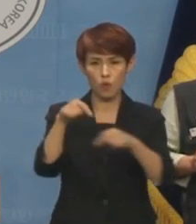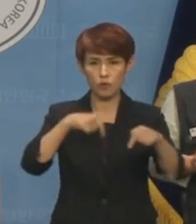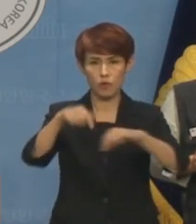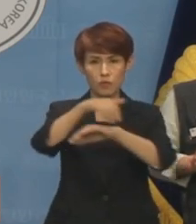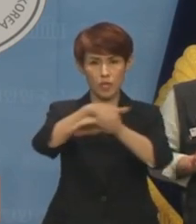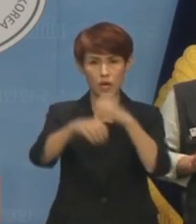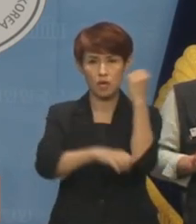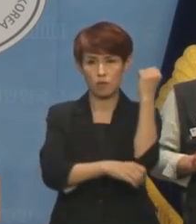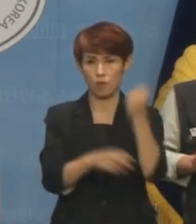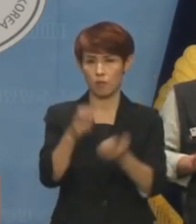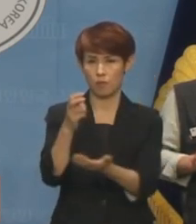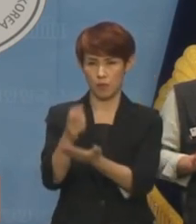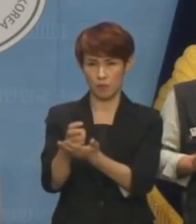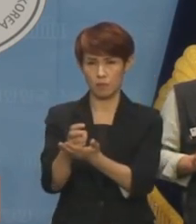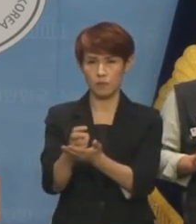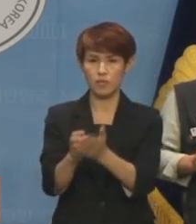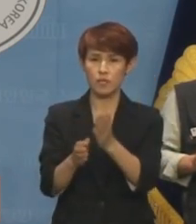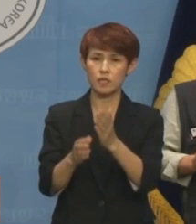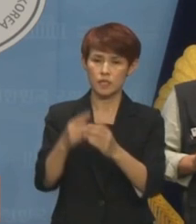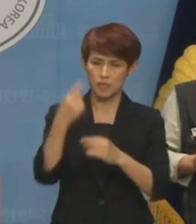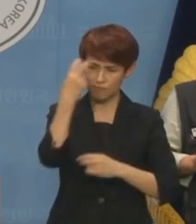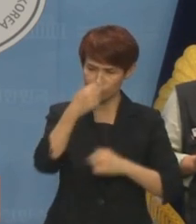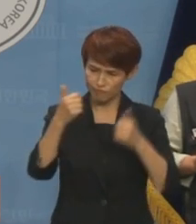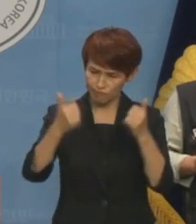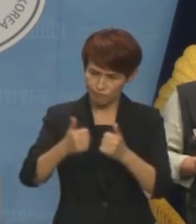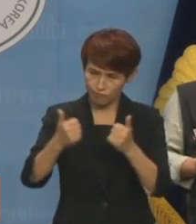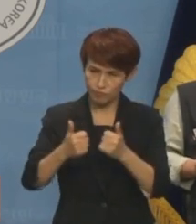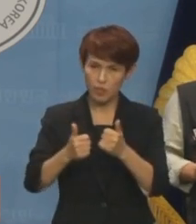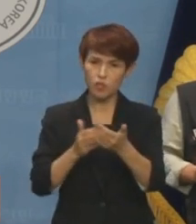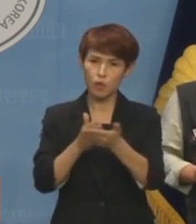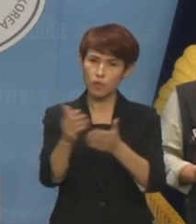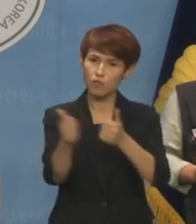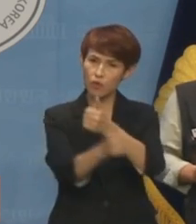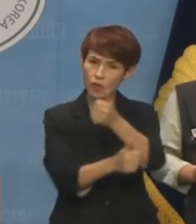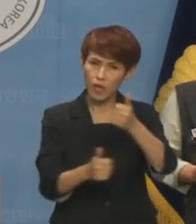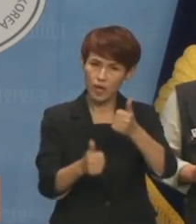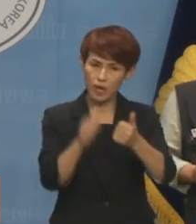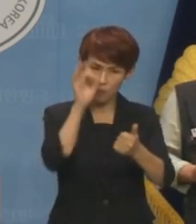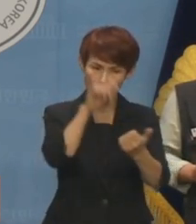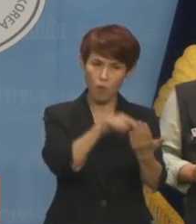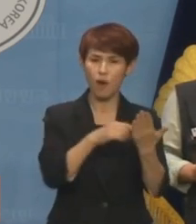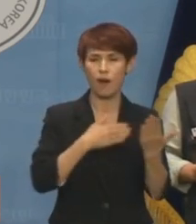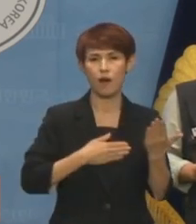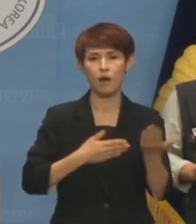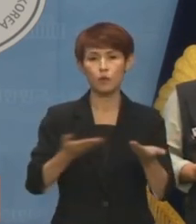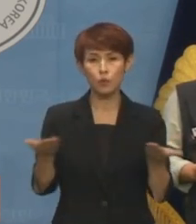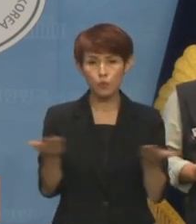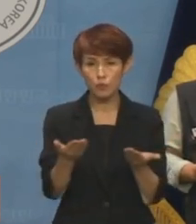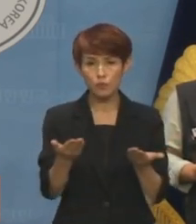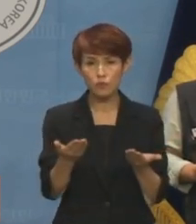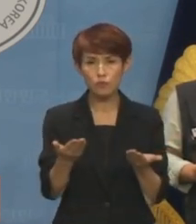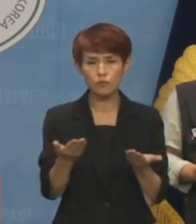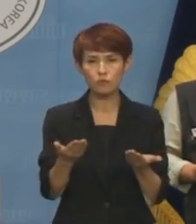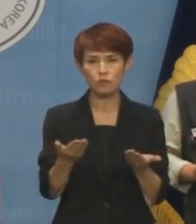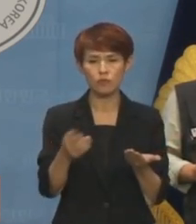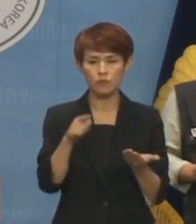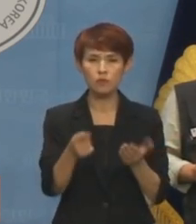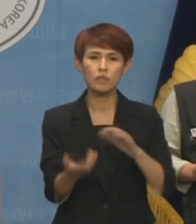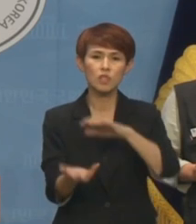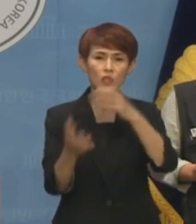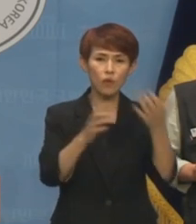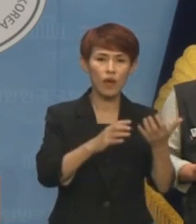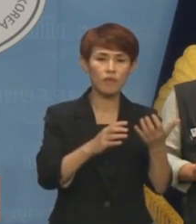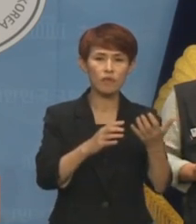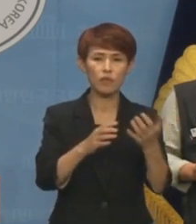고용정책기본법상의 고용정책심의회 전문위원회로 설정하고 있는 것에서 드러나듯이 노동은 전환의 논의